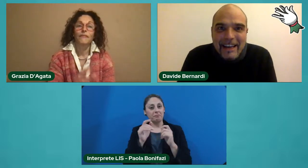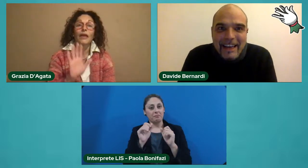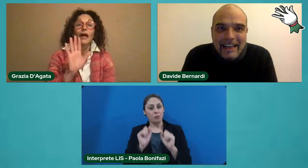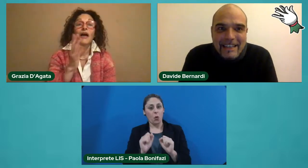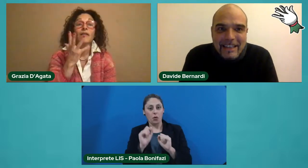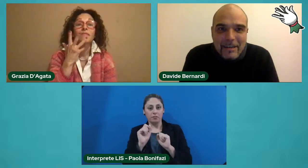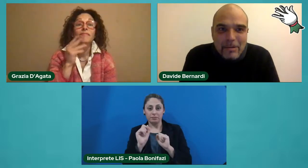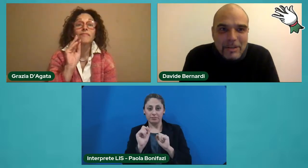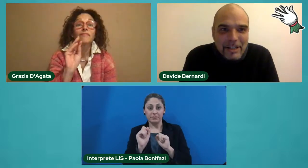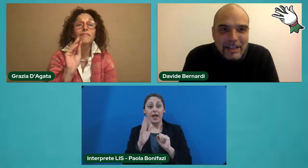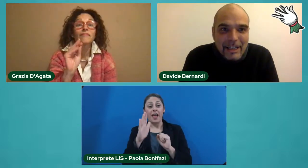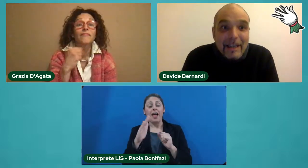La Casa delle Luci.